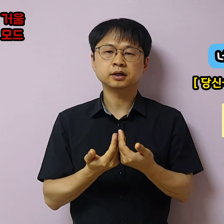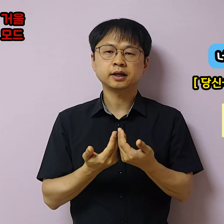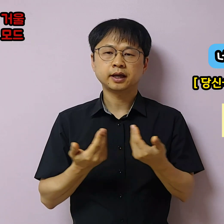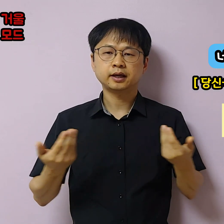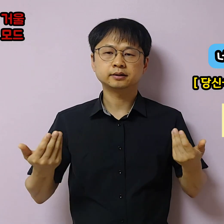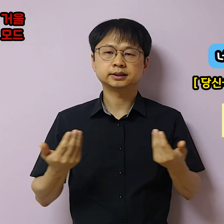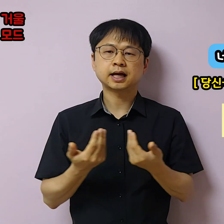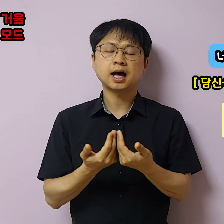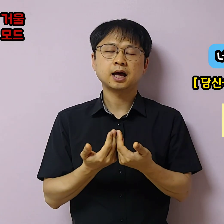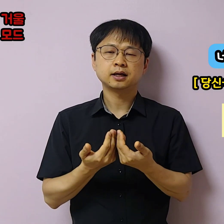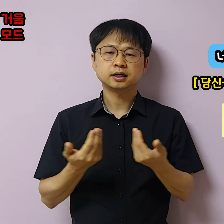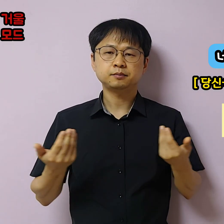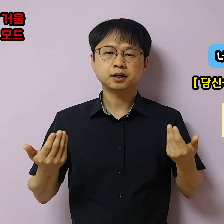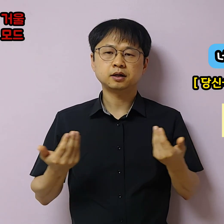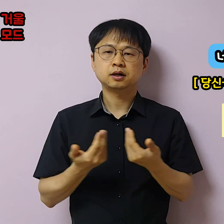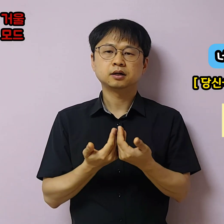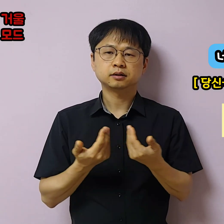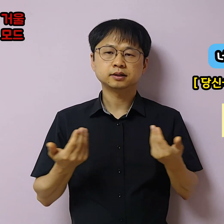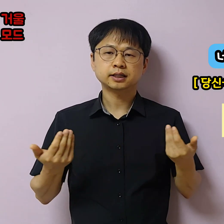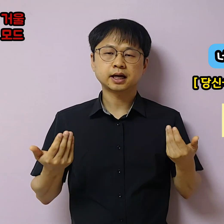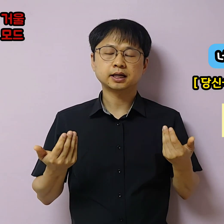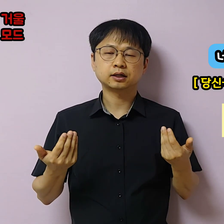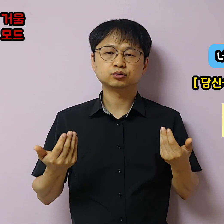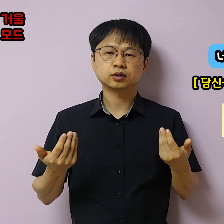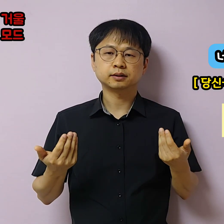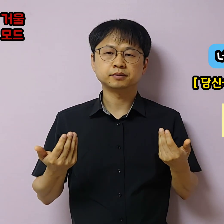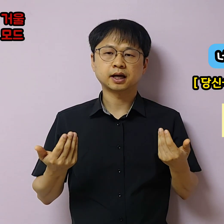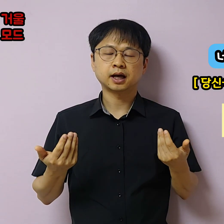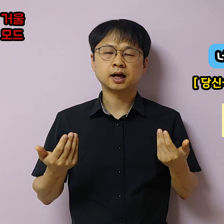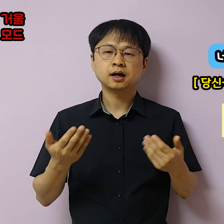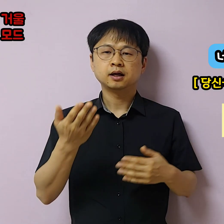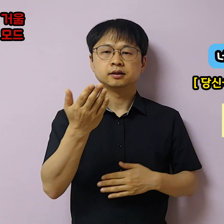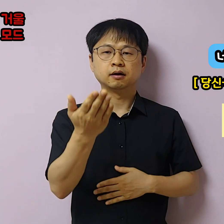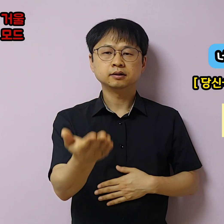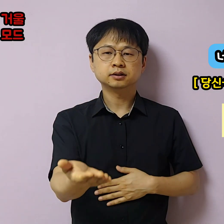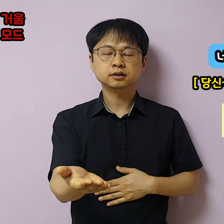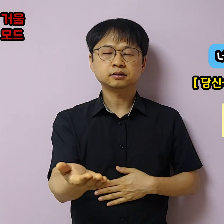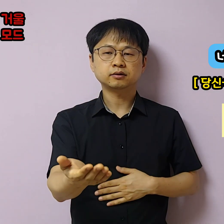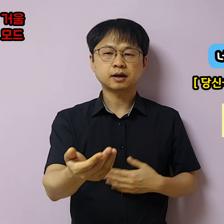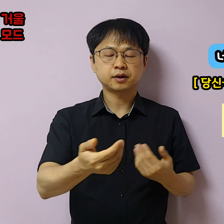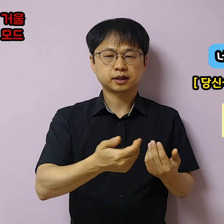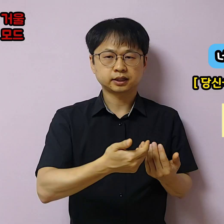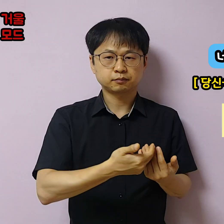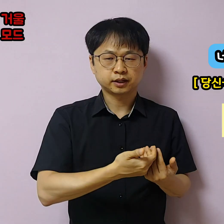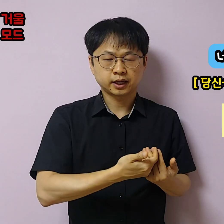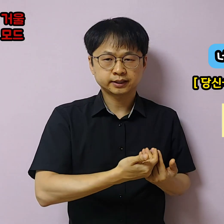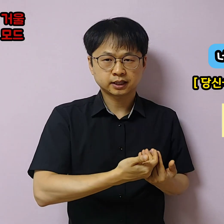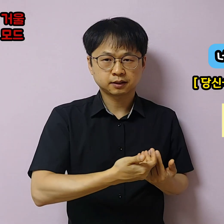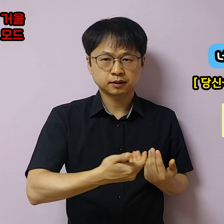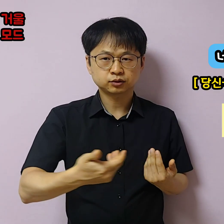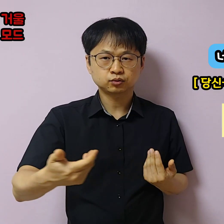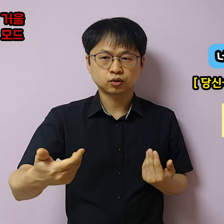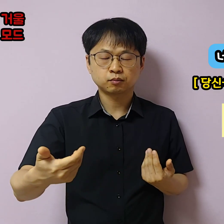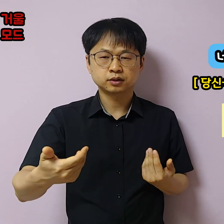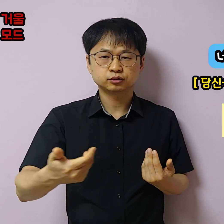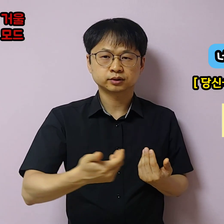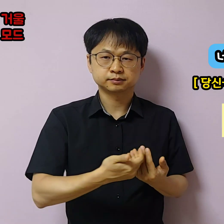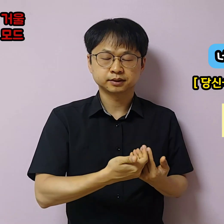벌려주시면 헤어지다, 이별, 떠나다 라는 수어가 됩니다. 너는 떠나며 했기 때문에 상대방 쪽으로